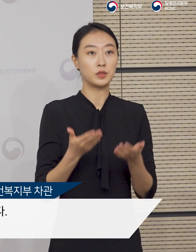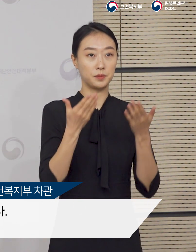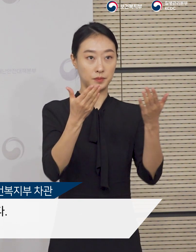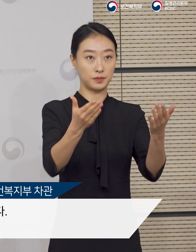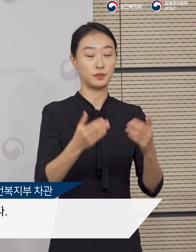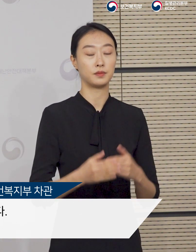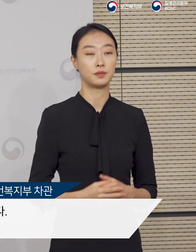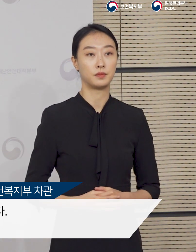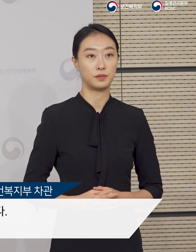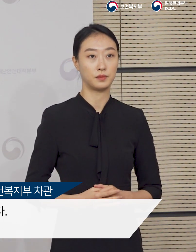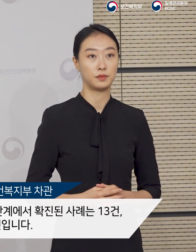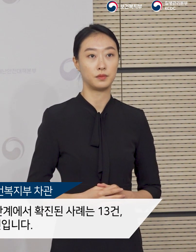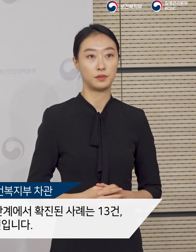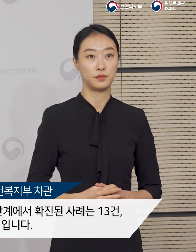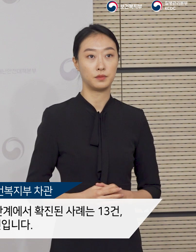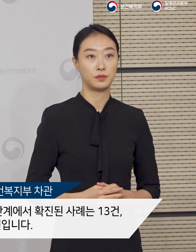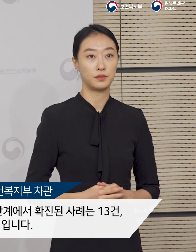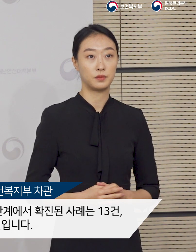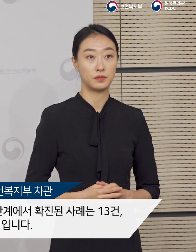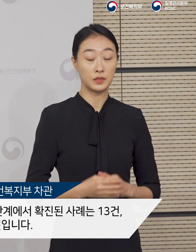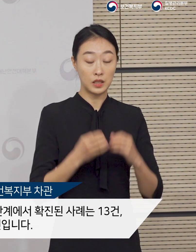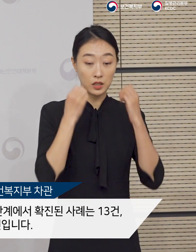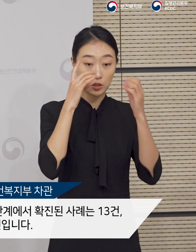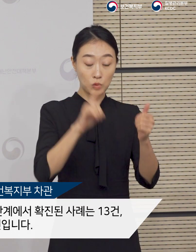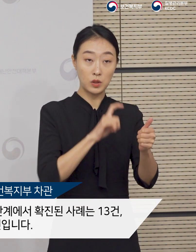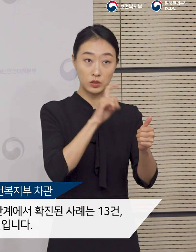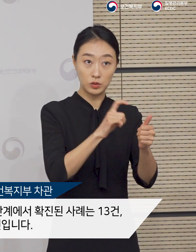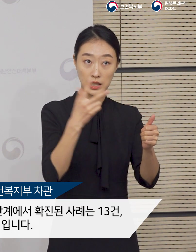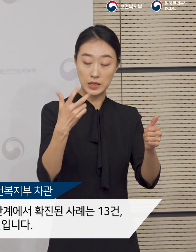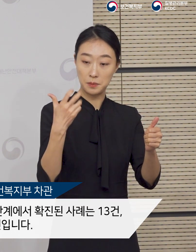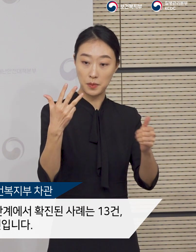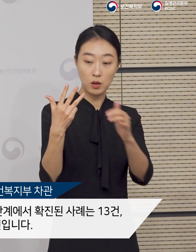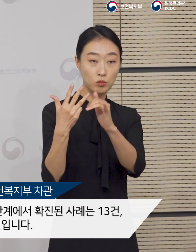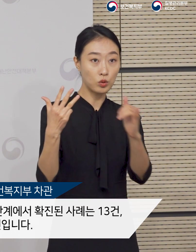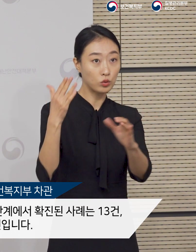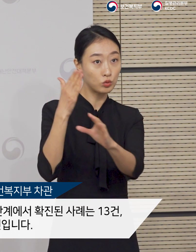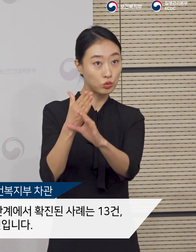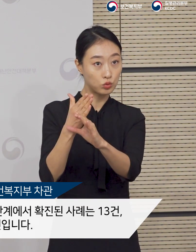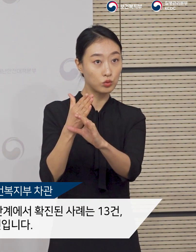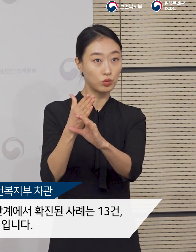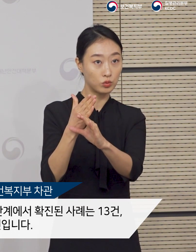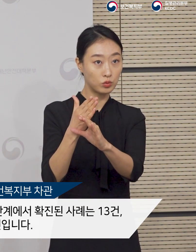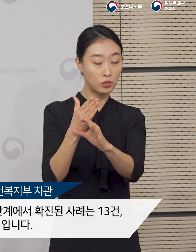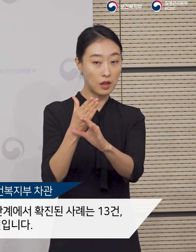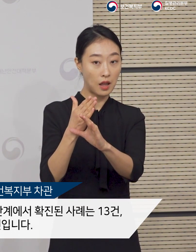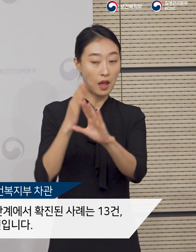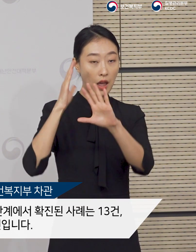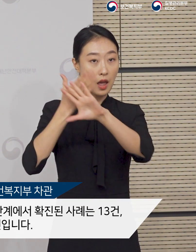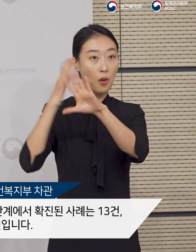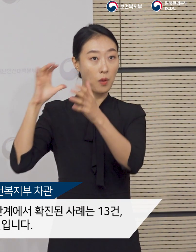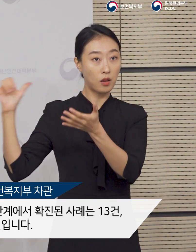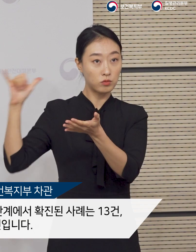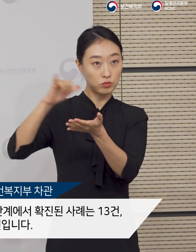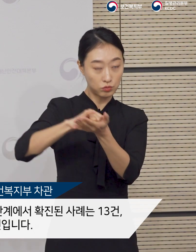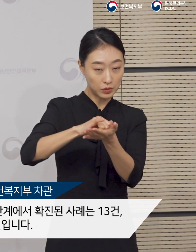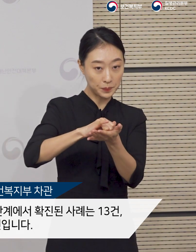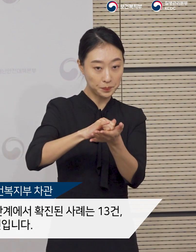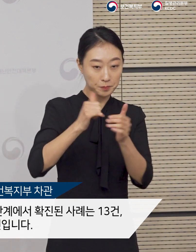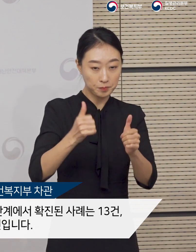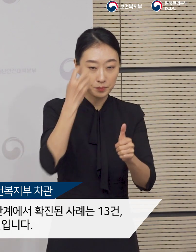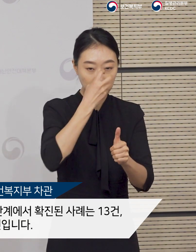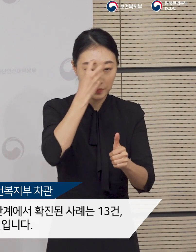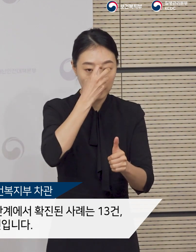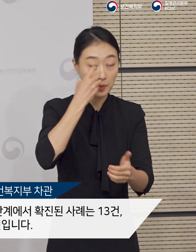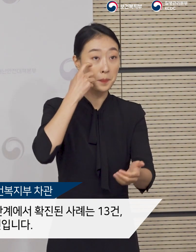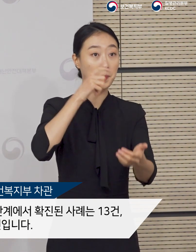전합니다. 신규 확진자 78분 가운데 해외 유입 사례는 검역 단계에서 확진된